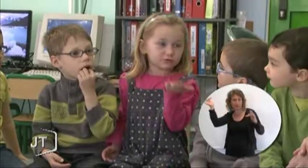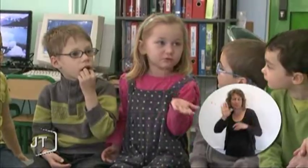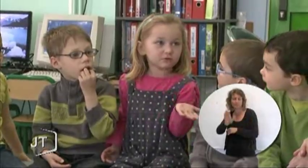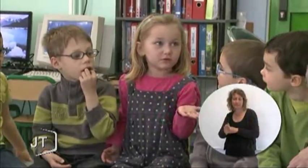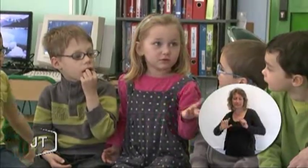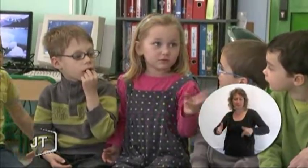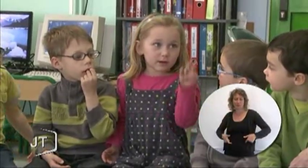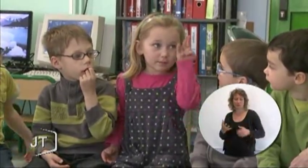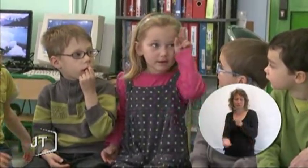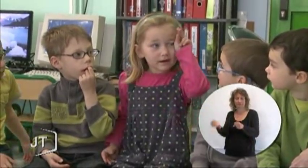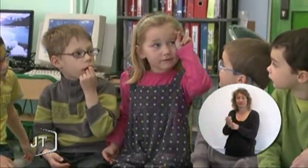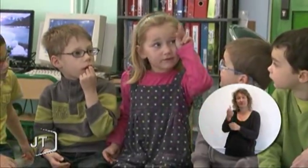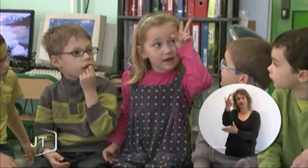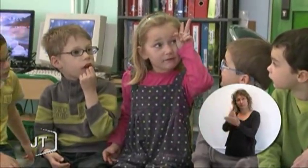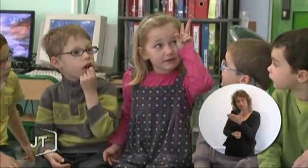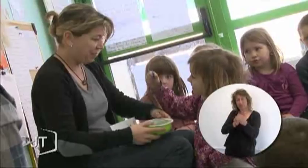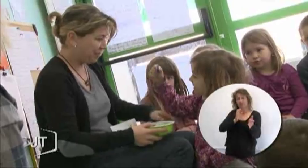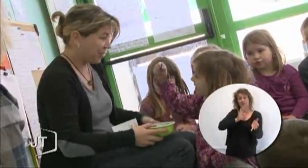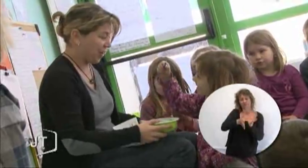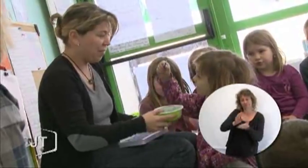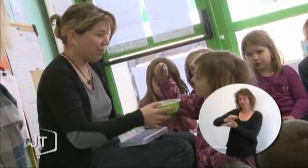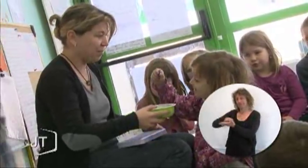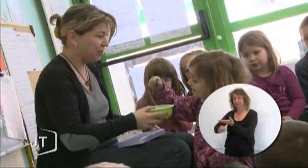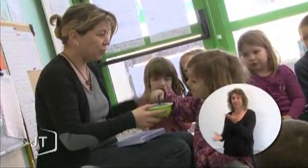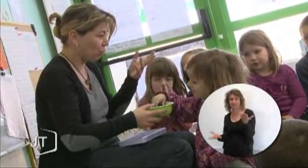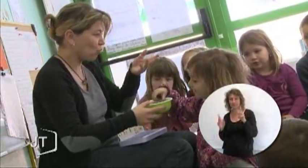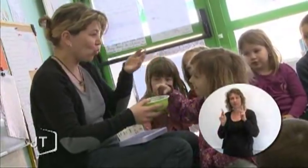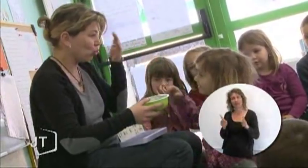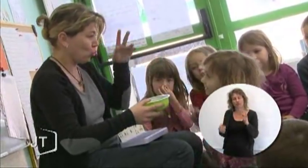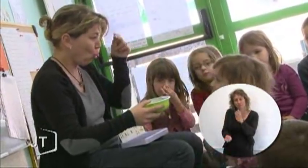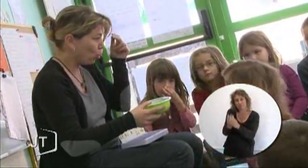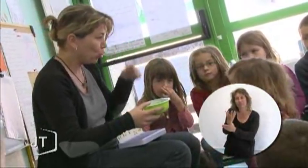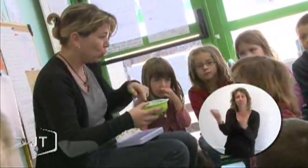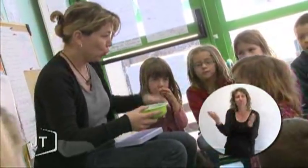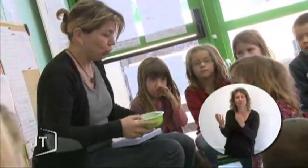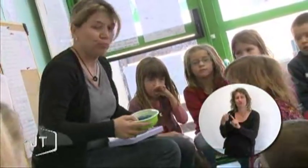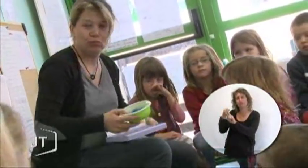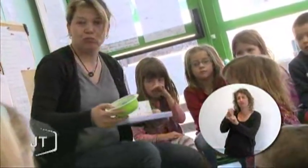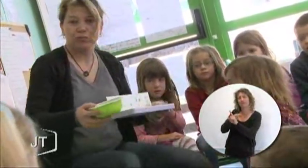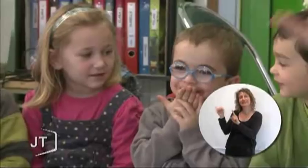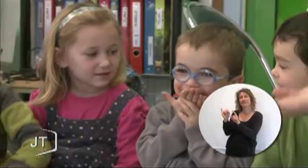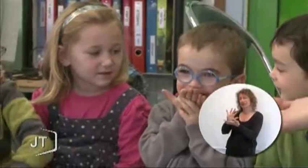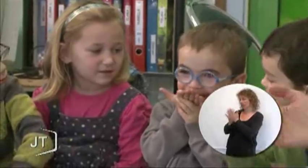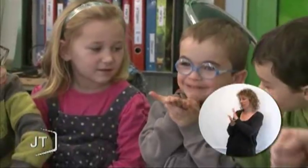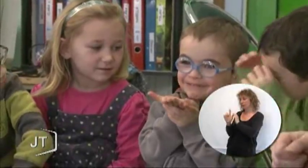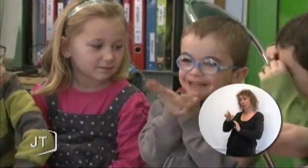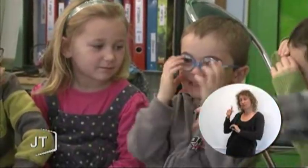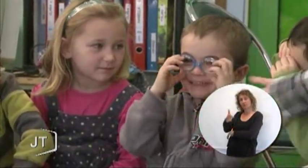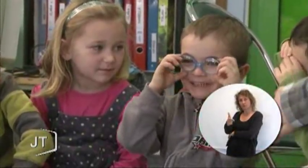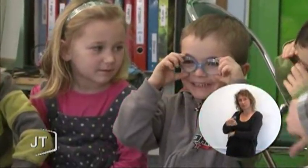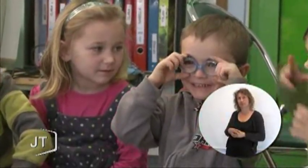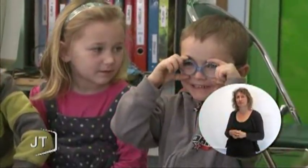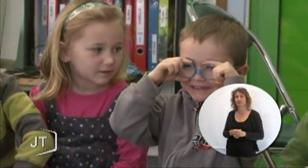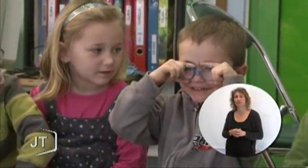place une éducation bilingue, français-langue des signes. Une innovation pédagogique pour laquelle se bat l'association Deux Langues pour